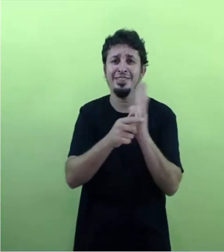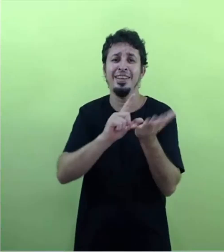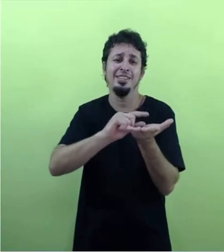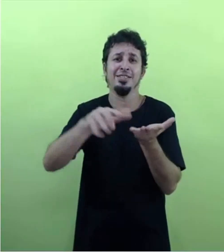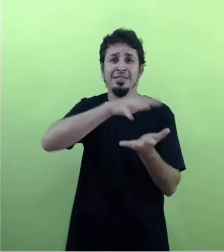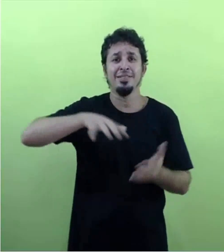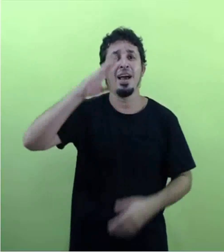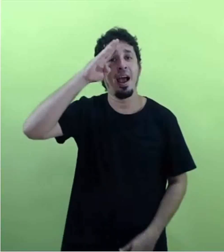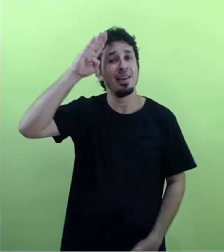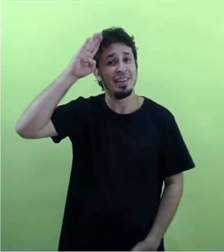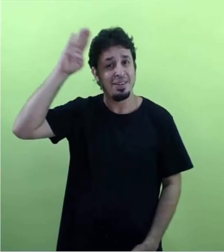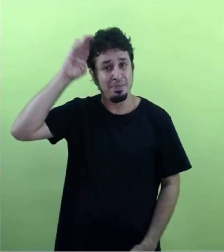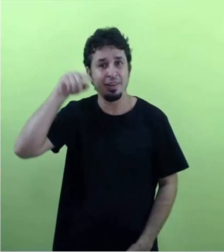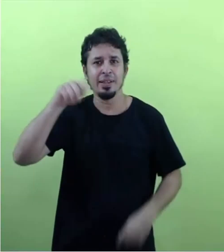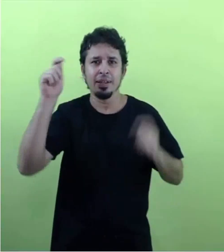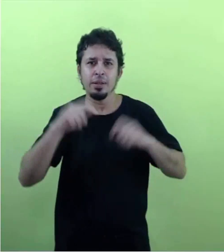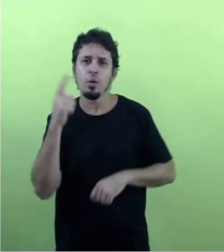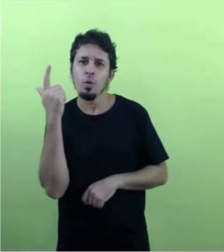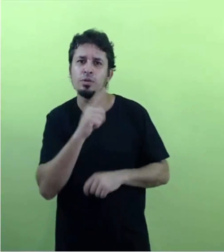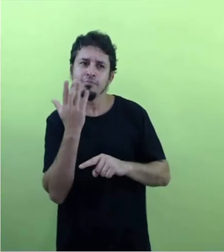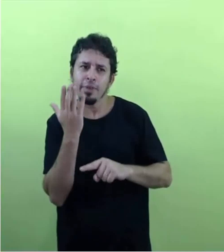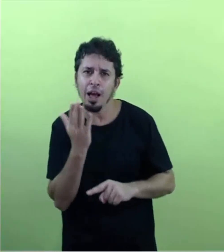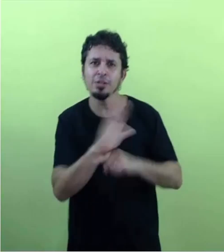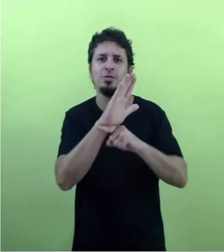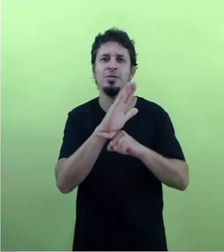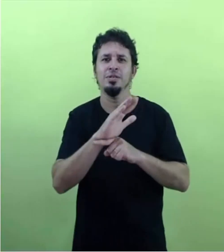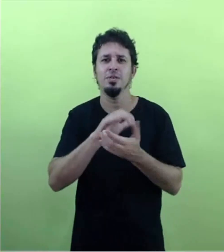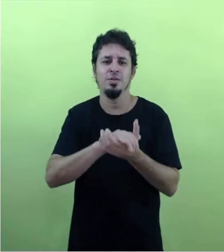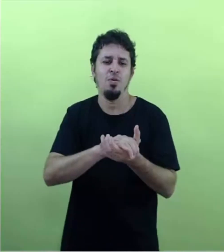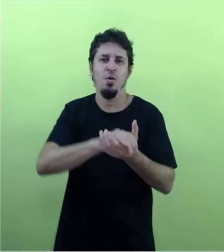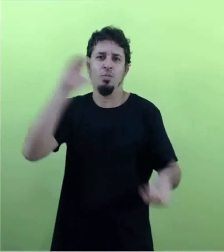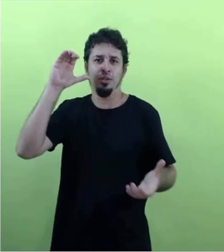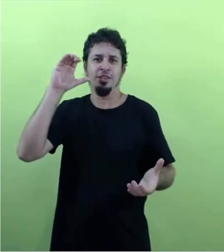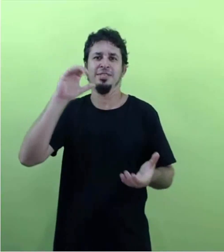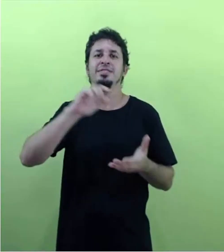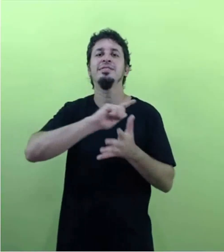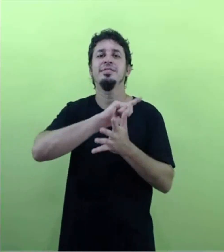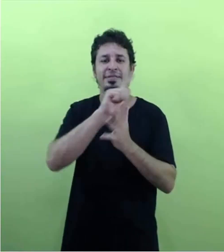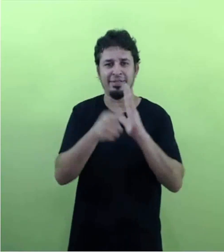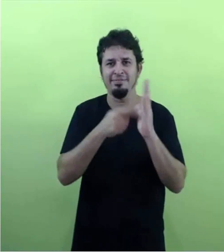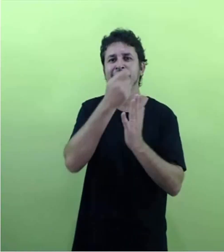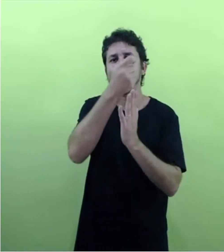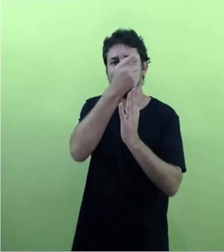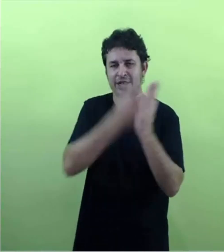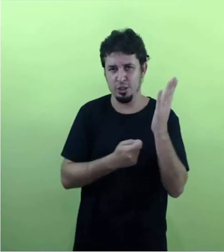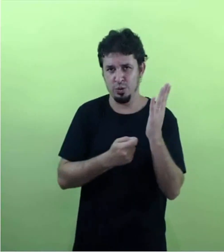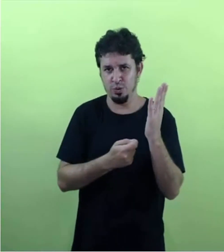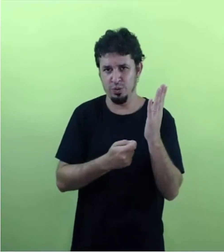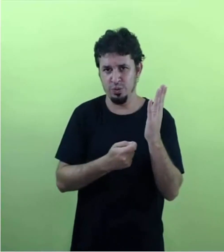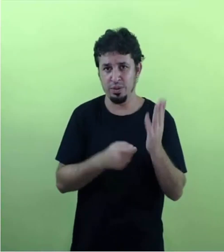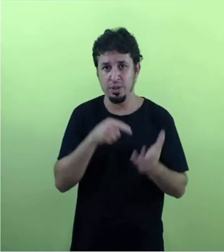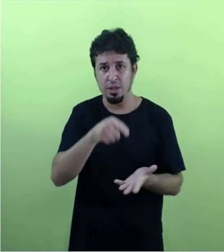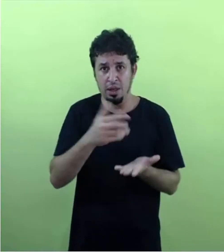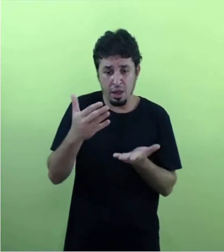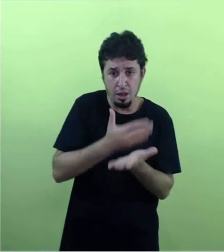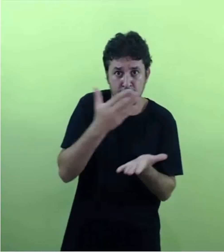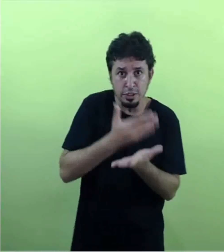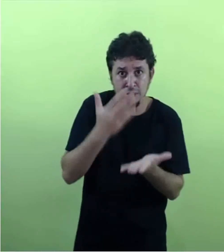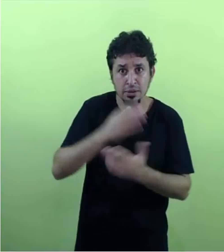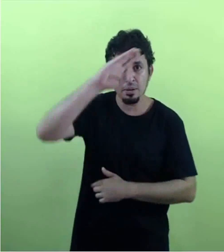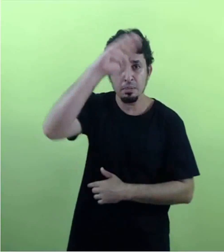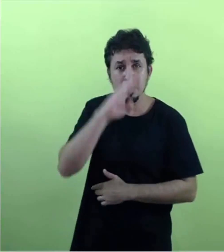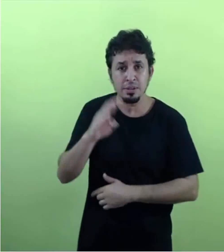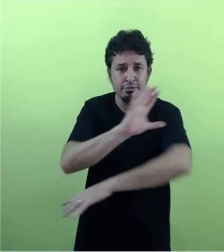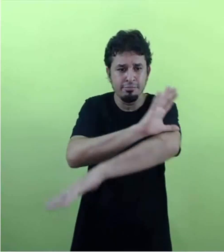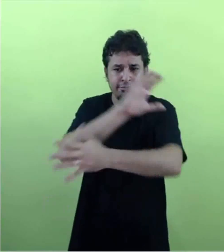em Libras de modo a contribuir para a constituição de corpos desse gênero textual. A Revista Brasileira